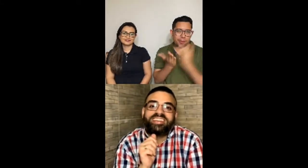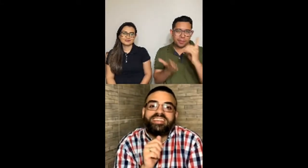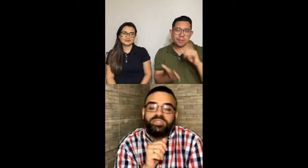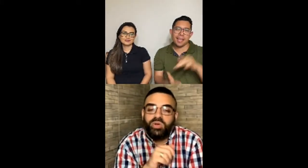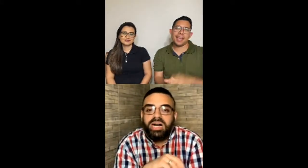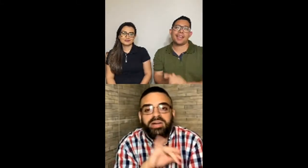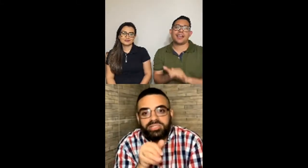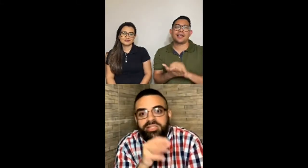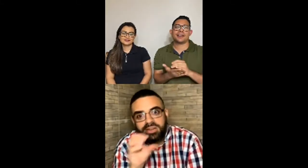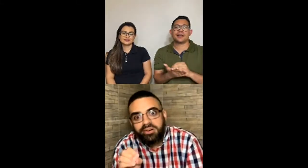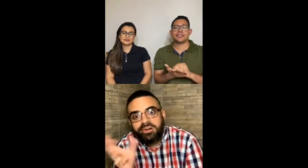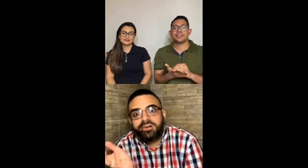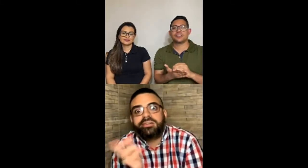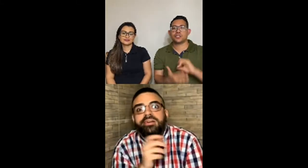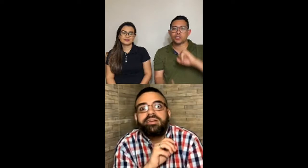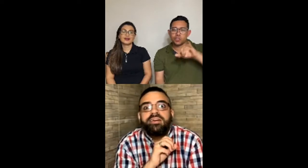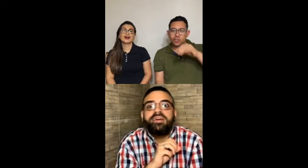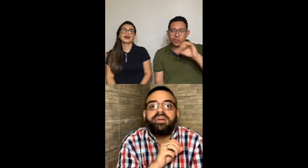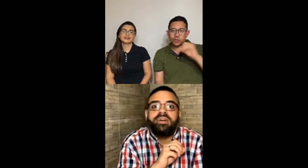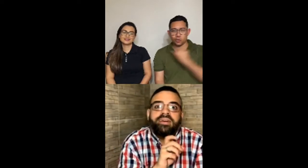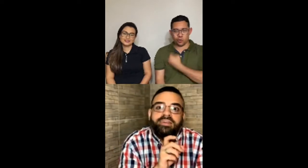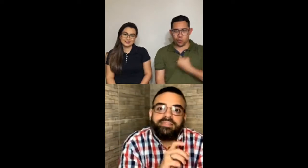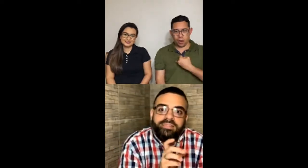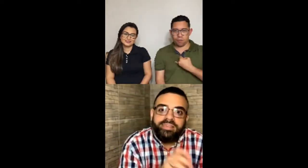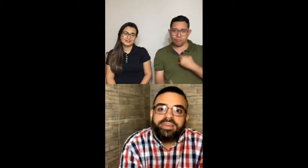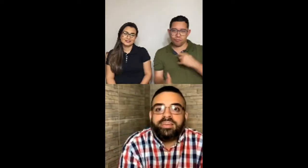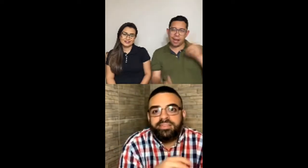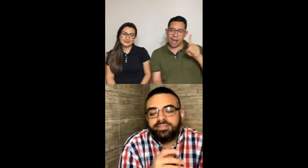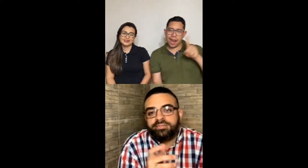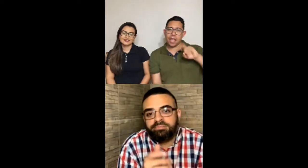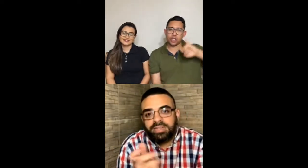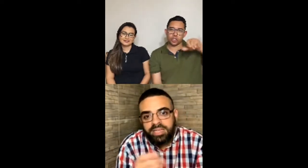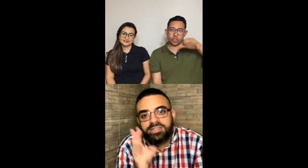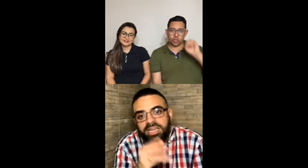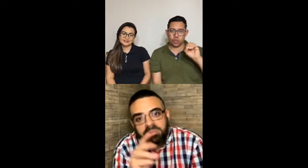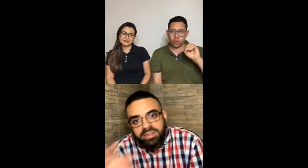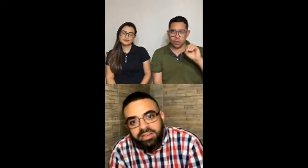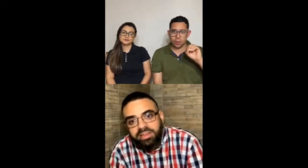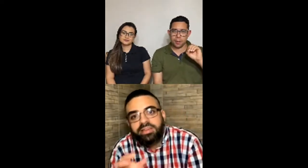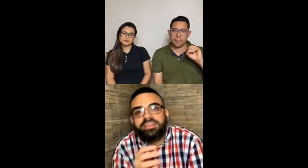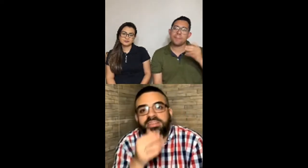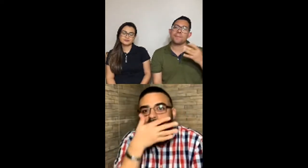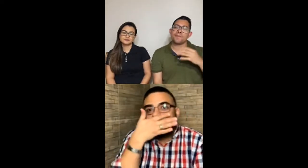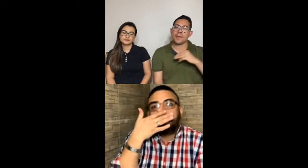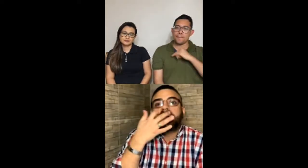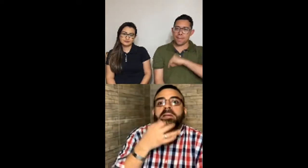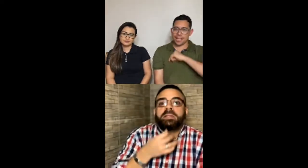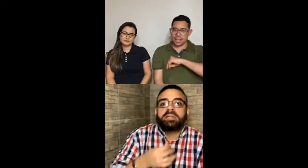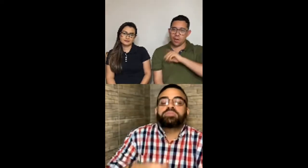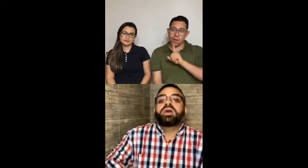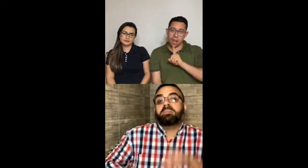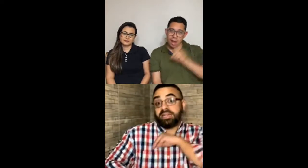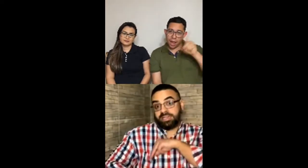são as abreviações. Igual a gente começou aqui. Que João é J-O,